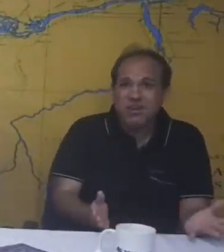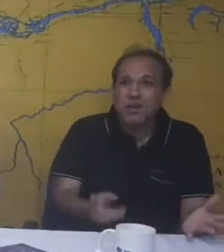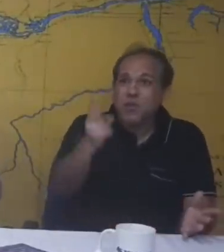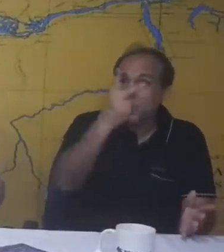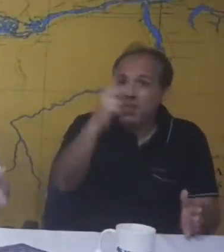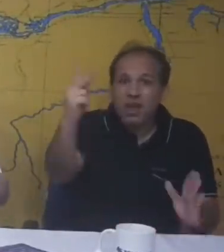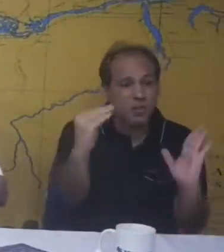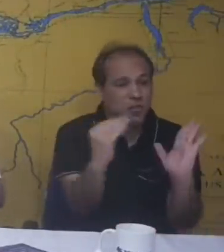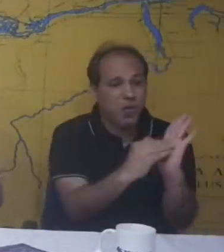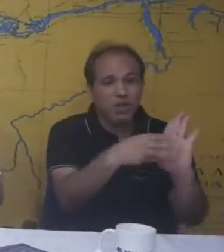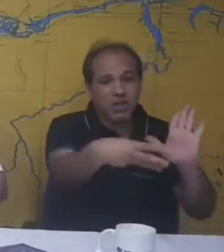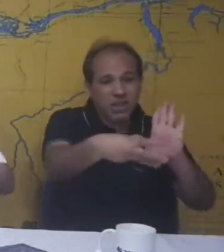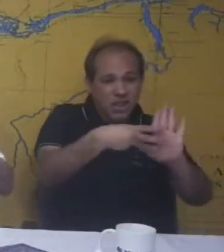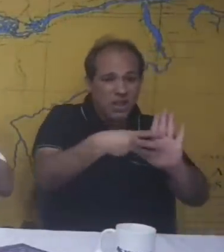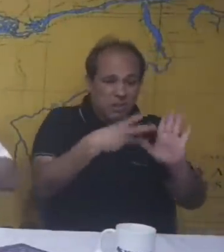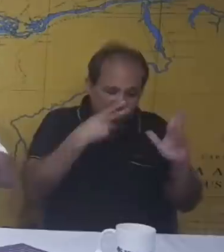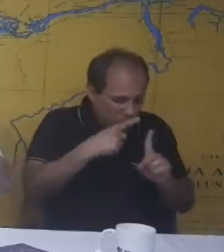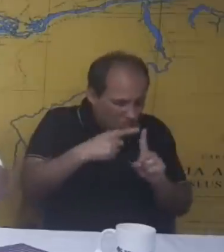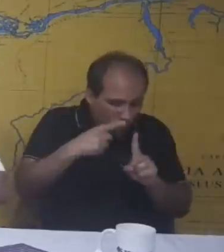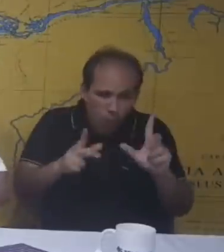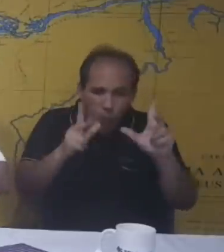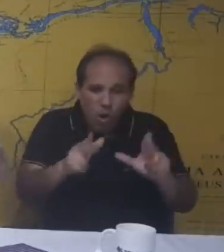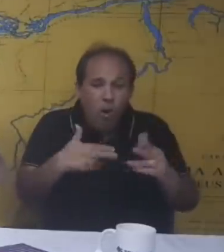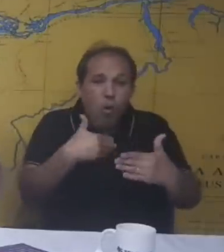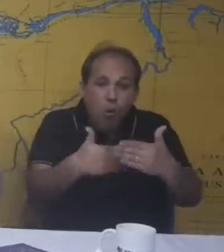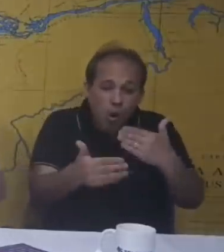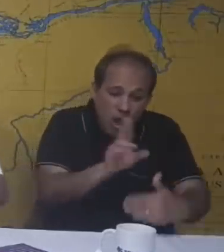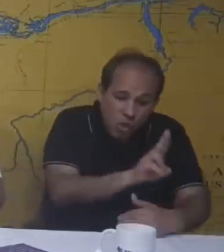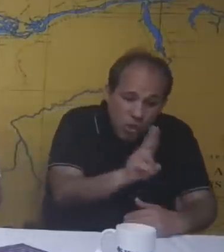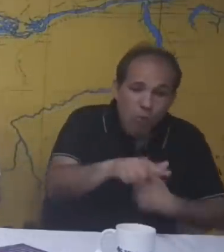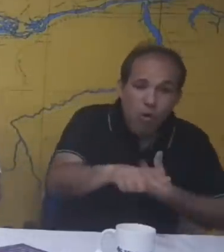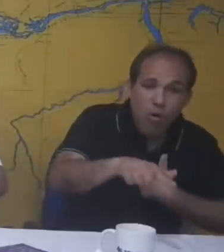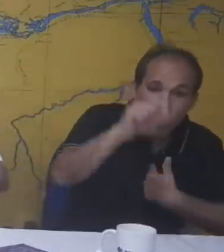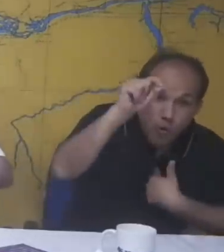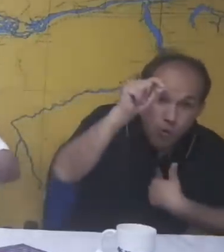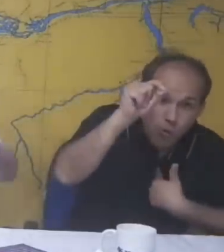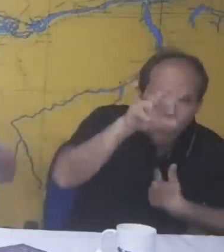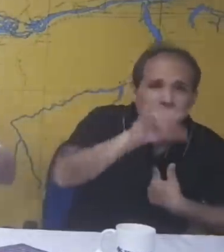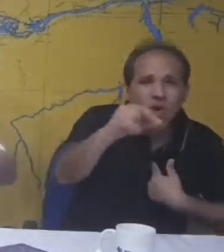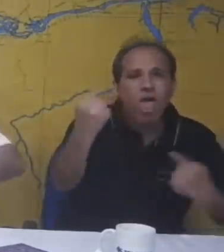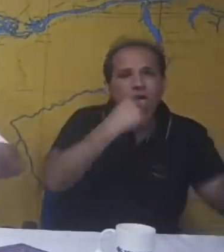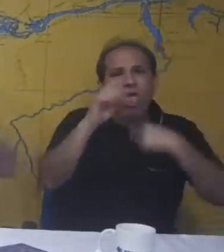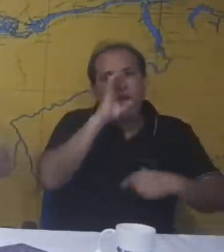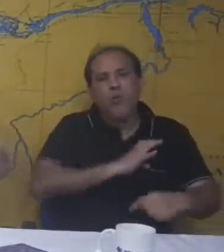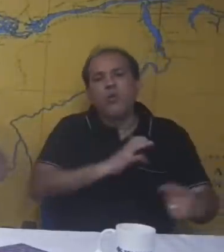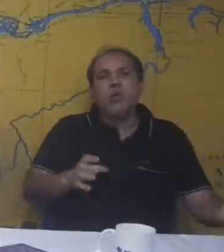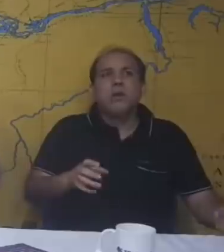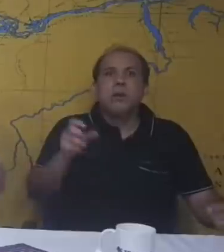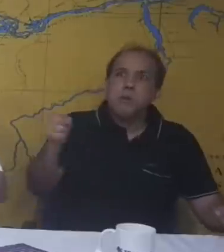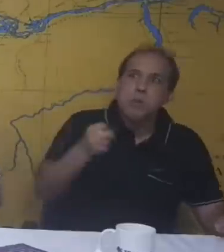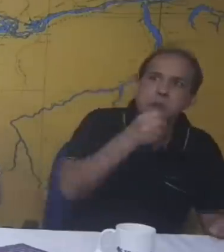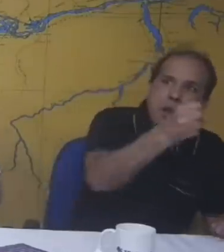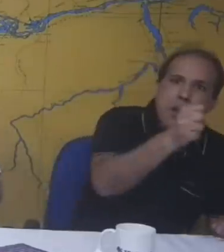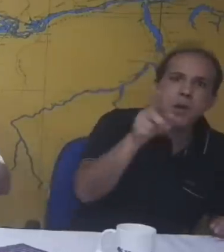A princípio são parecidos. Qualquer nome que eu escolha, vocês vão bater. Botou um petista no